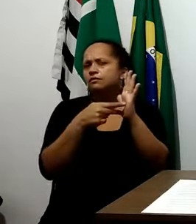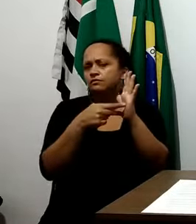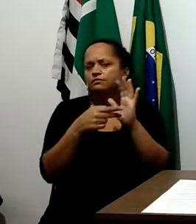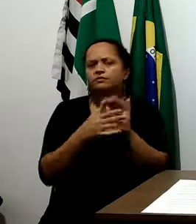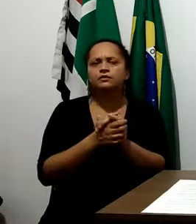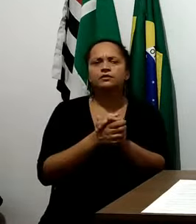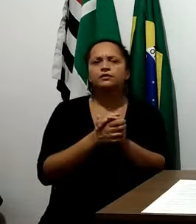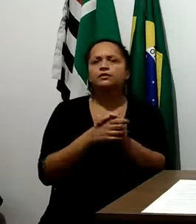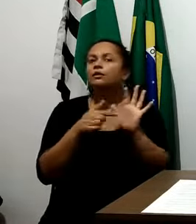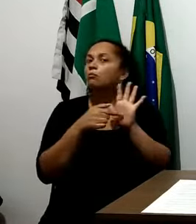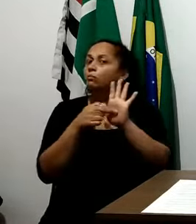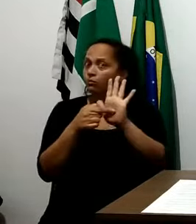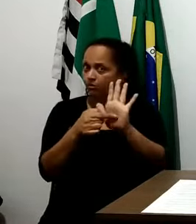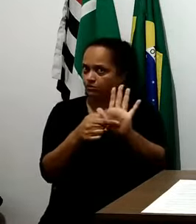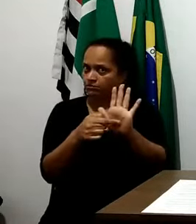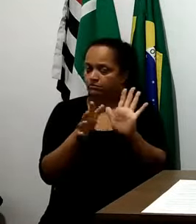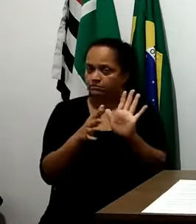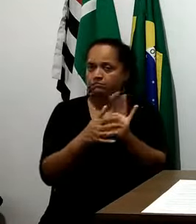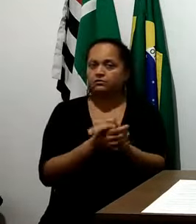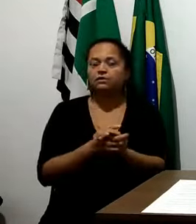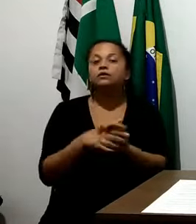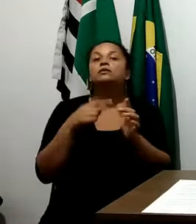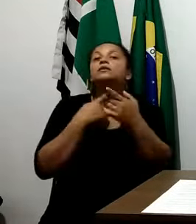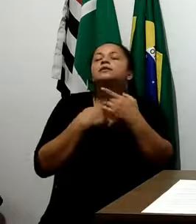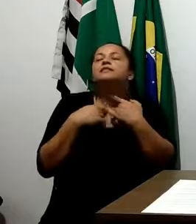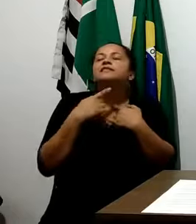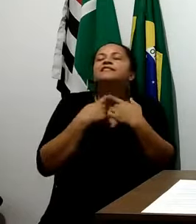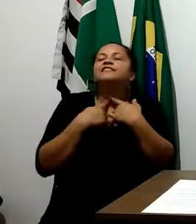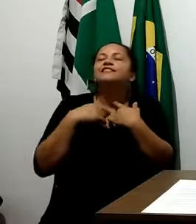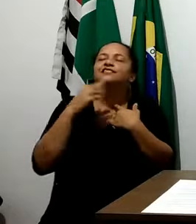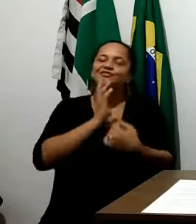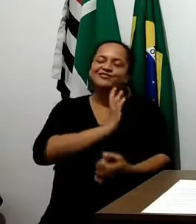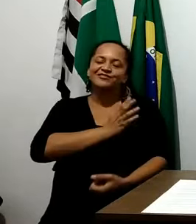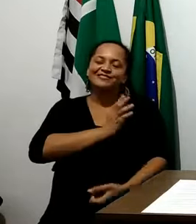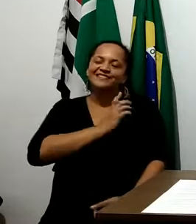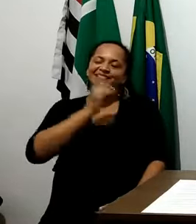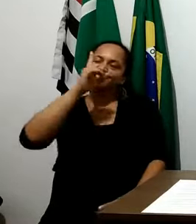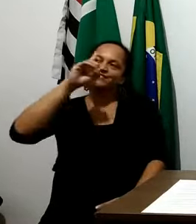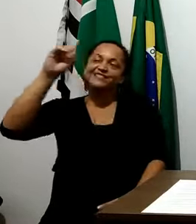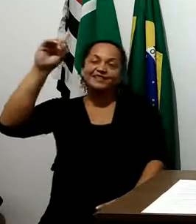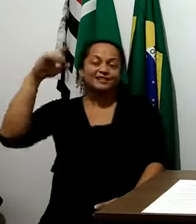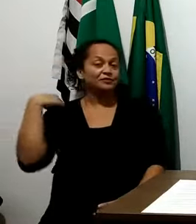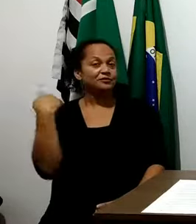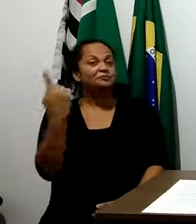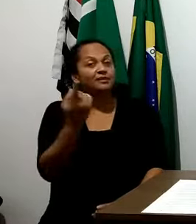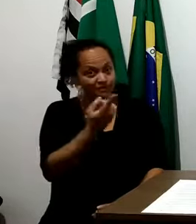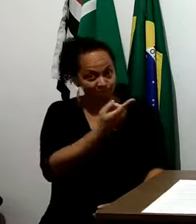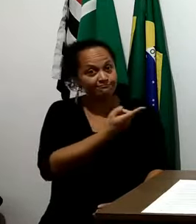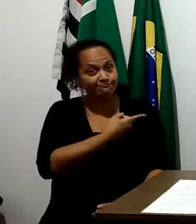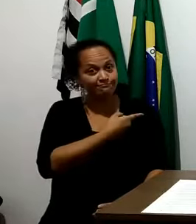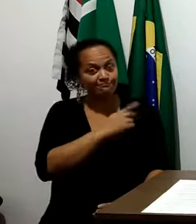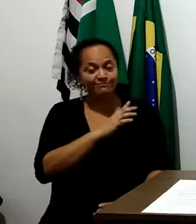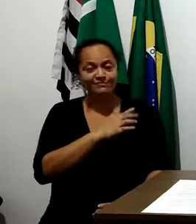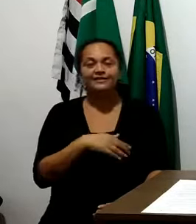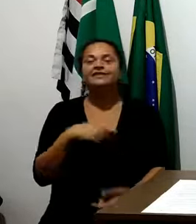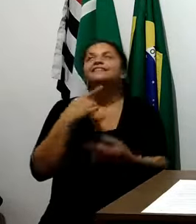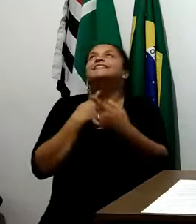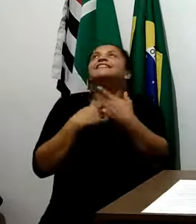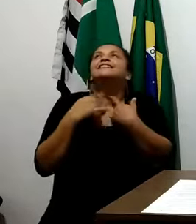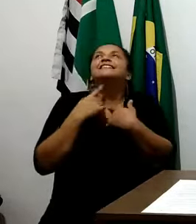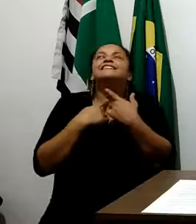representa ou declara o desejo do coração de Deus para a humanidade, o desejo do coração de Deus